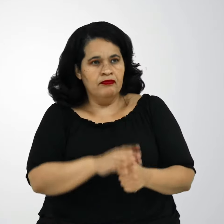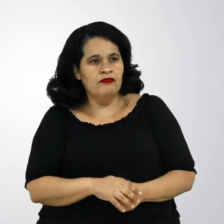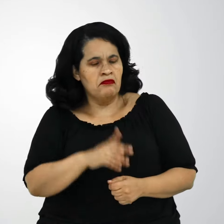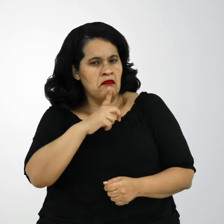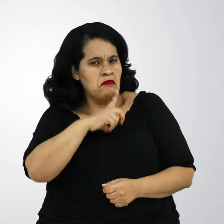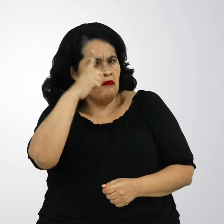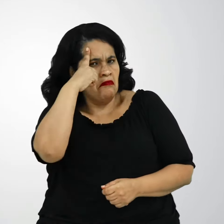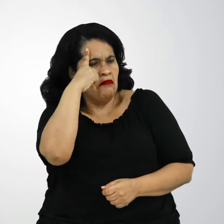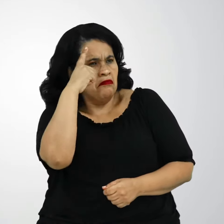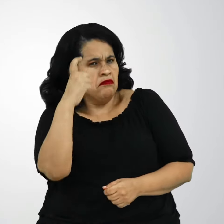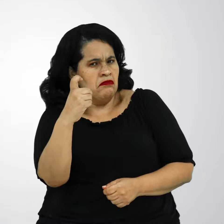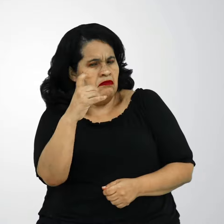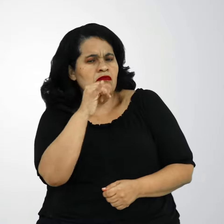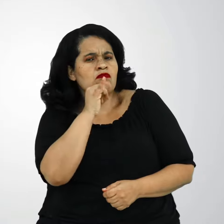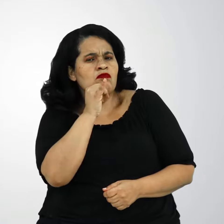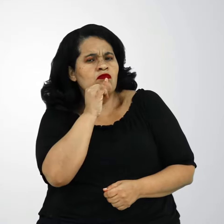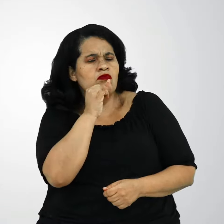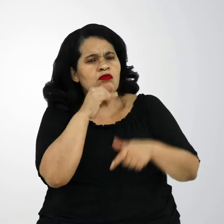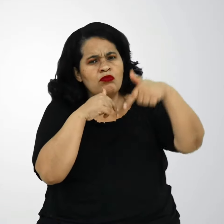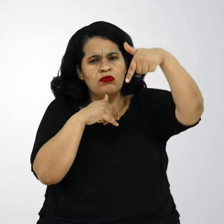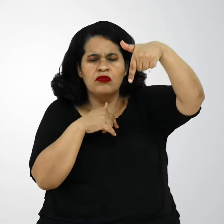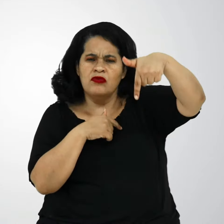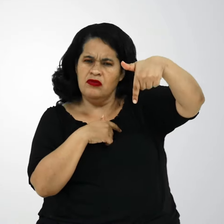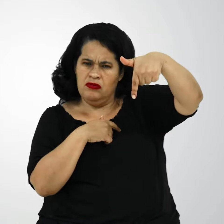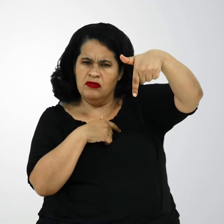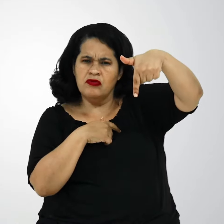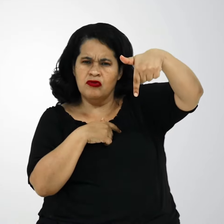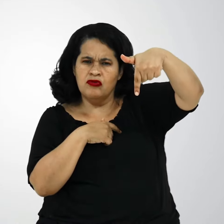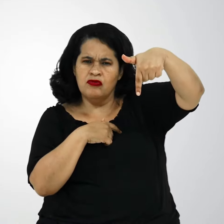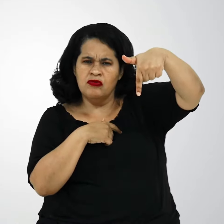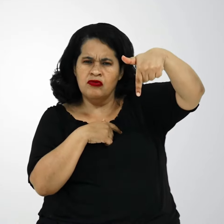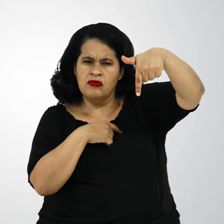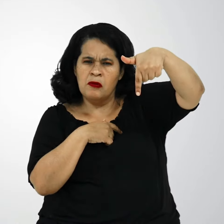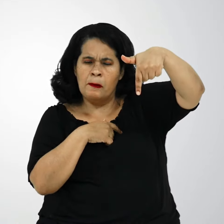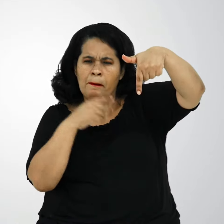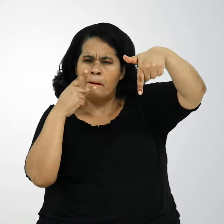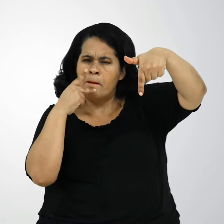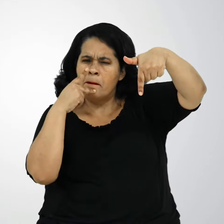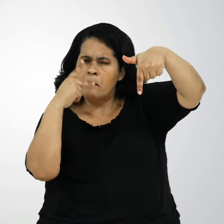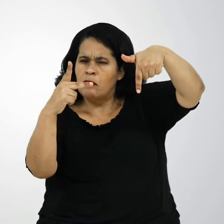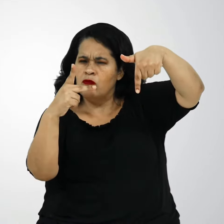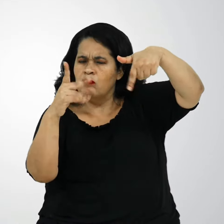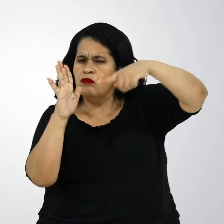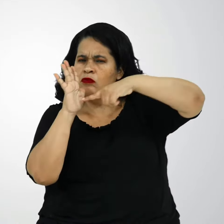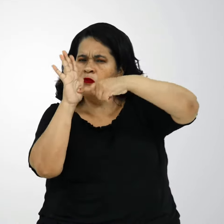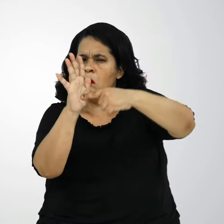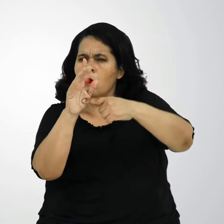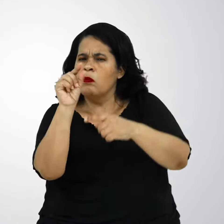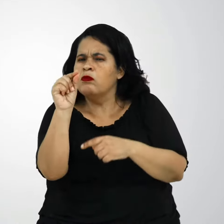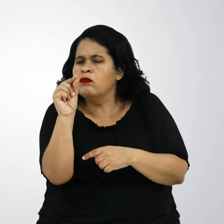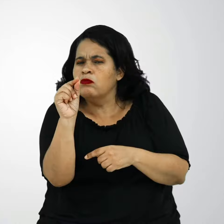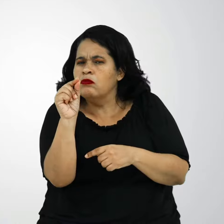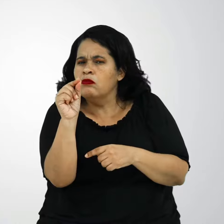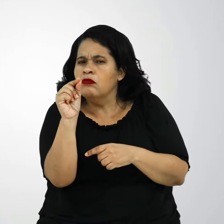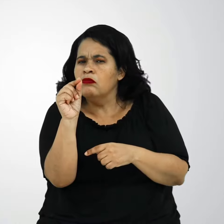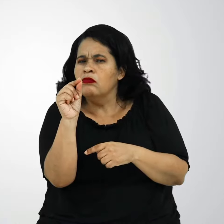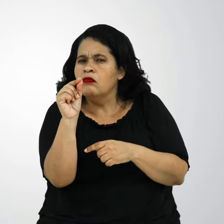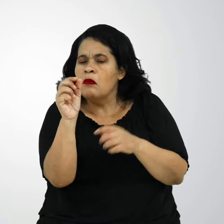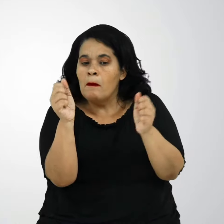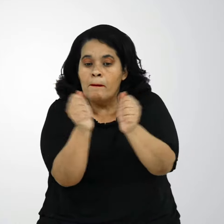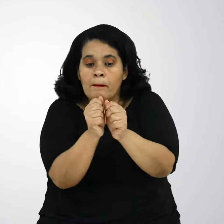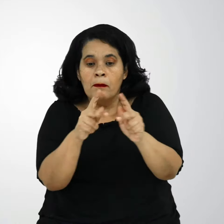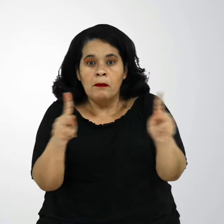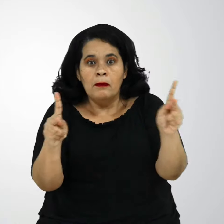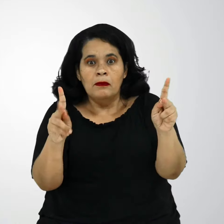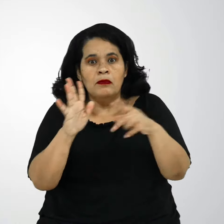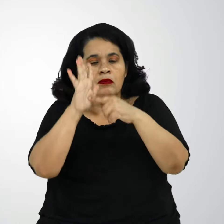do 7 presente nessa profecia. Acho que reforça essa ideia também, né? Porque 7... né, na literatura apocalíptica